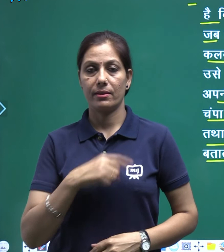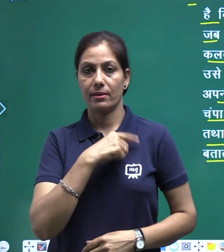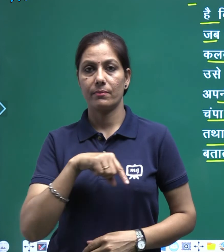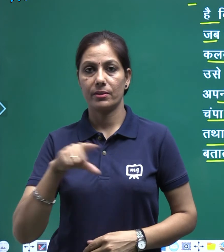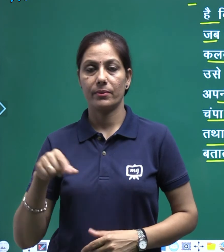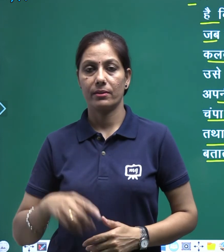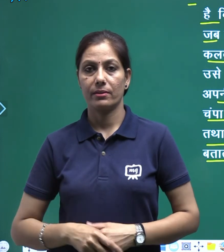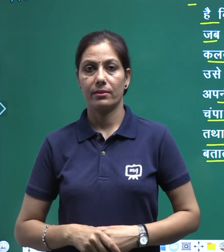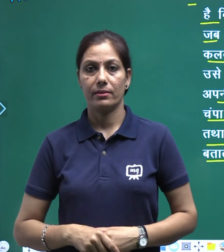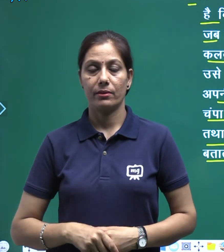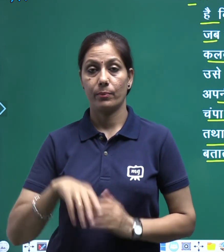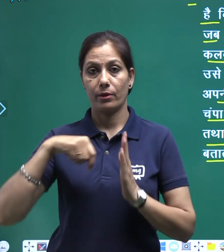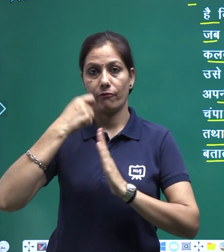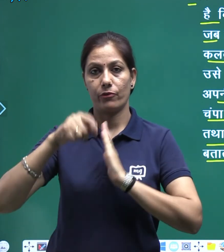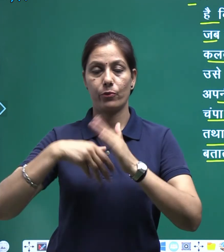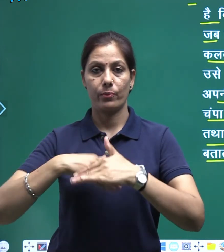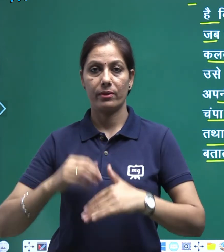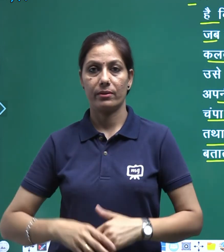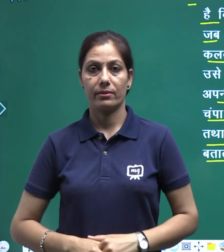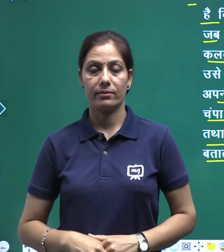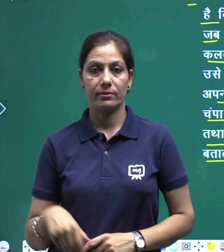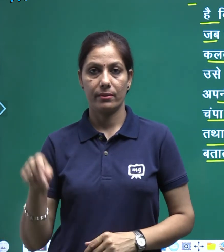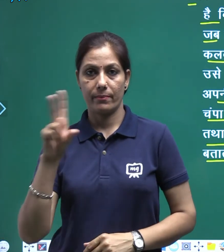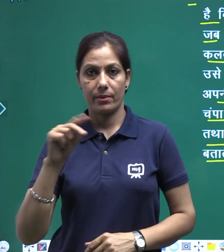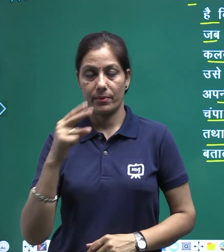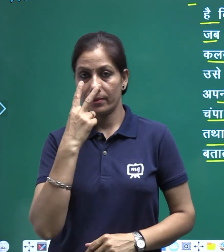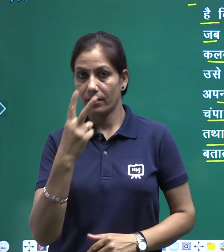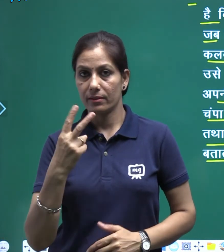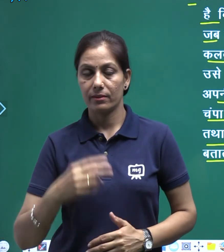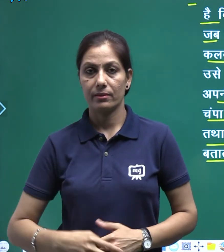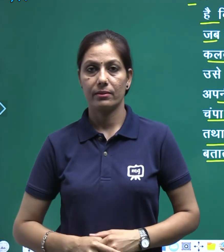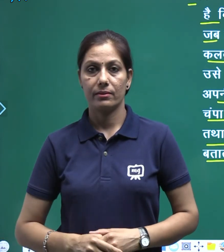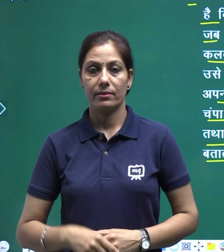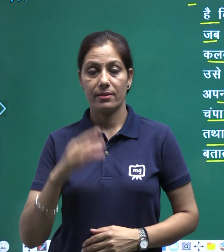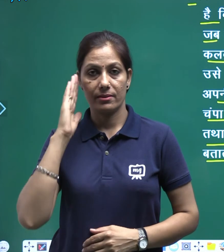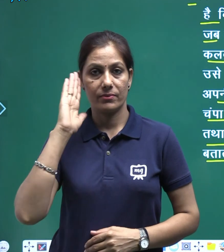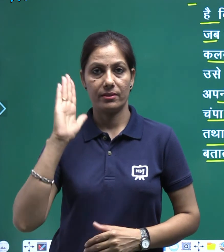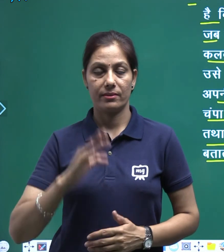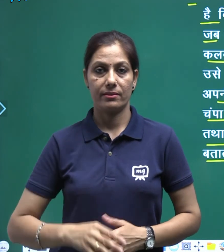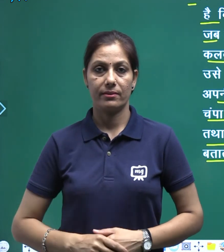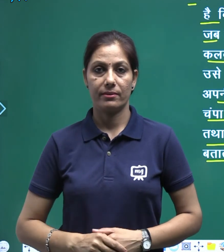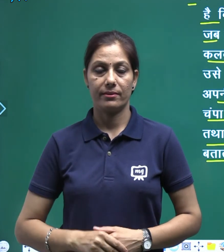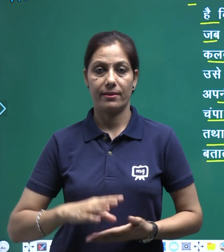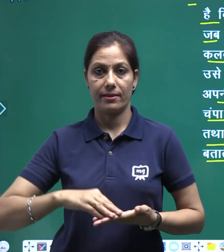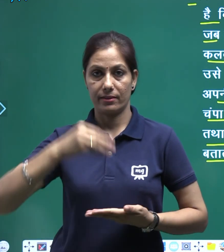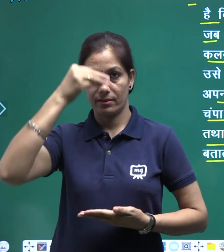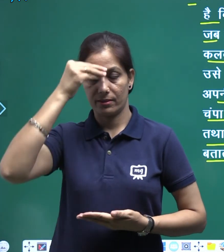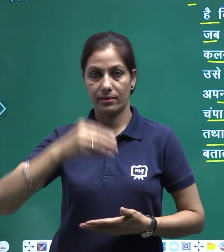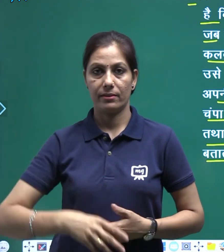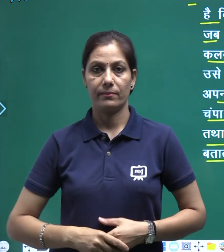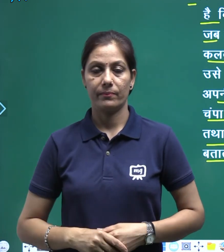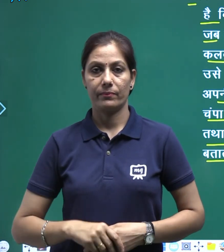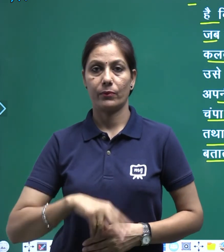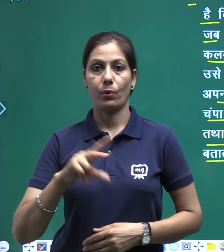आप वीडियो में बार बार देखें, समझें, याद करें